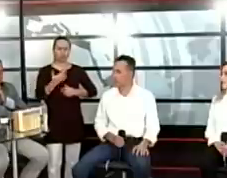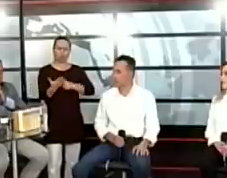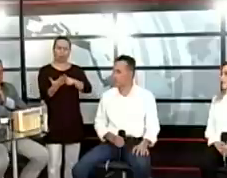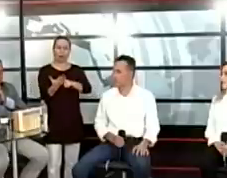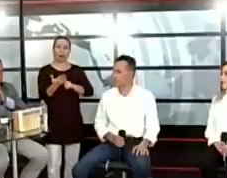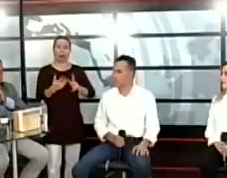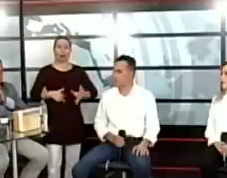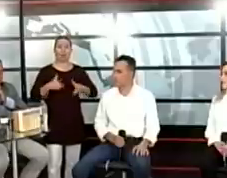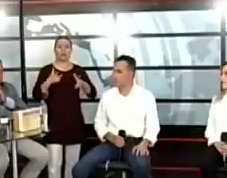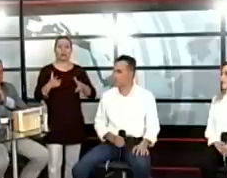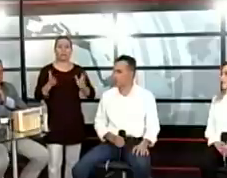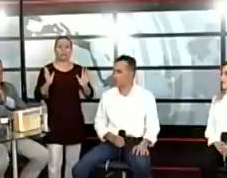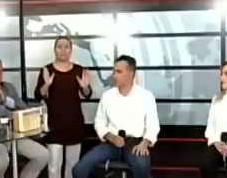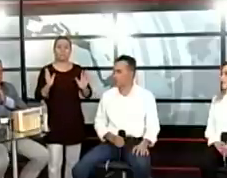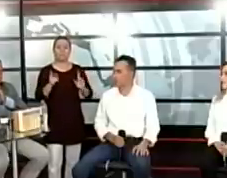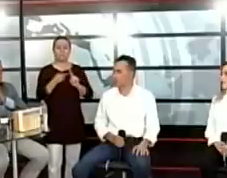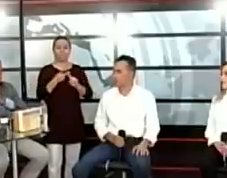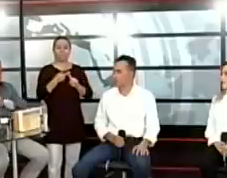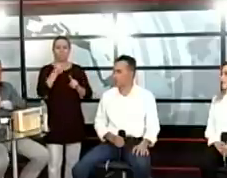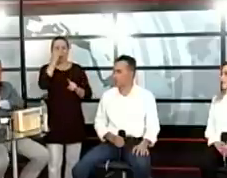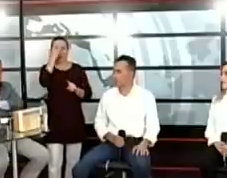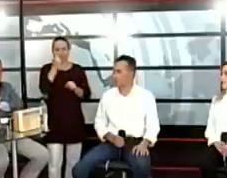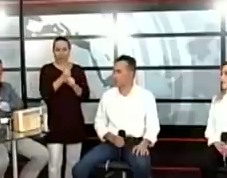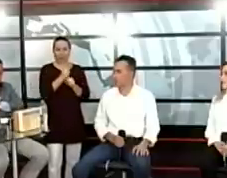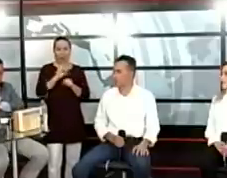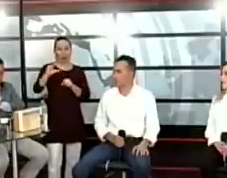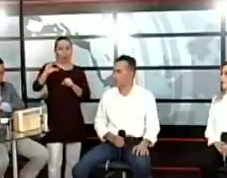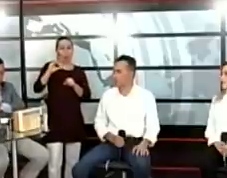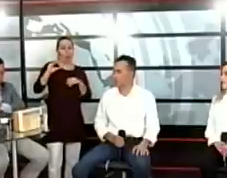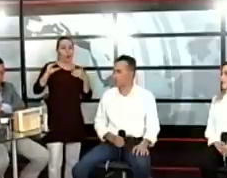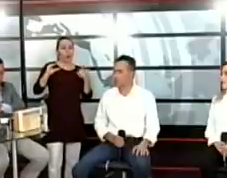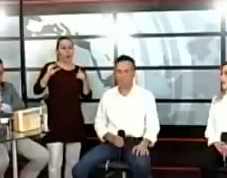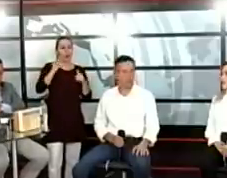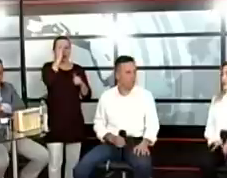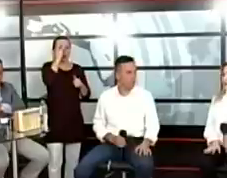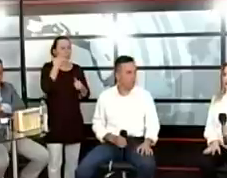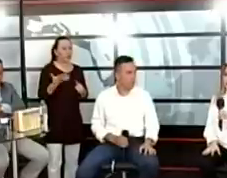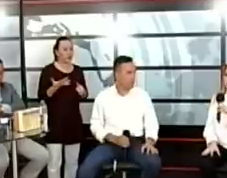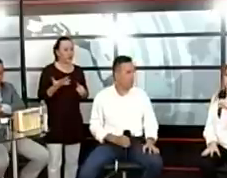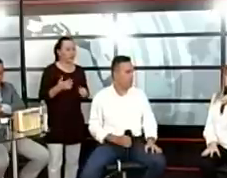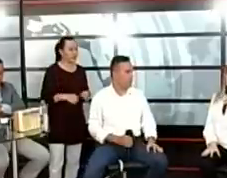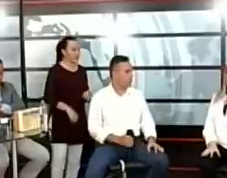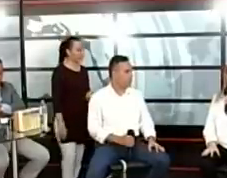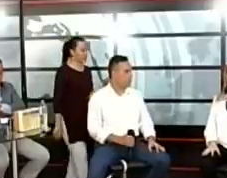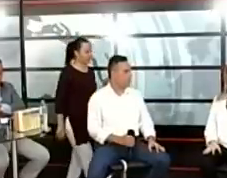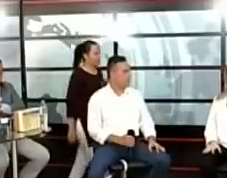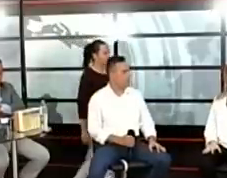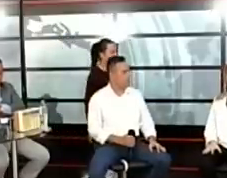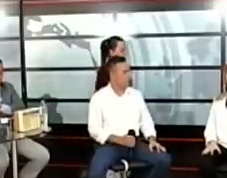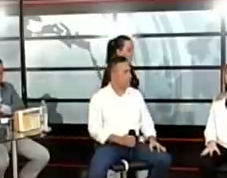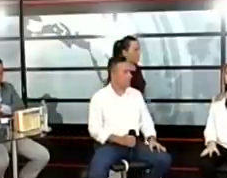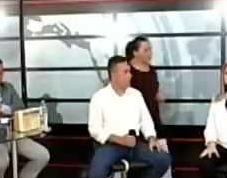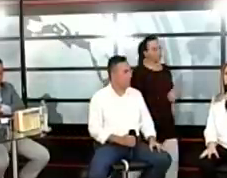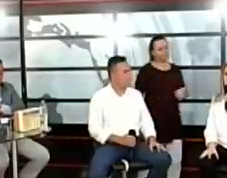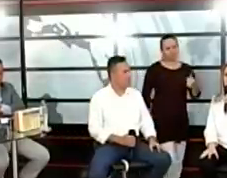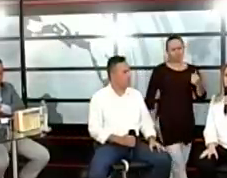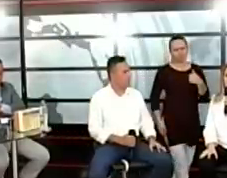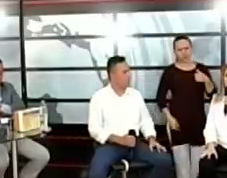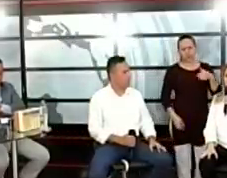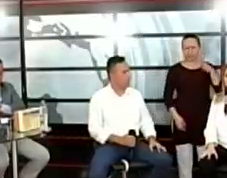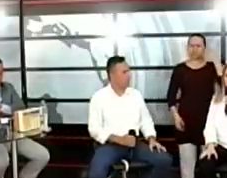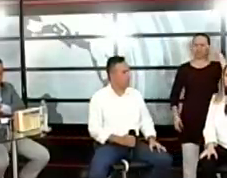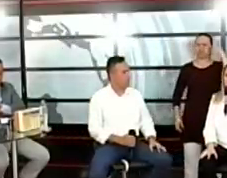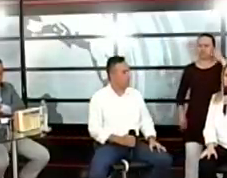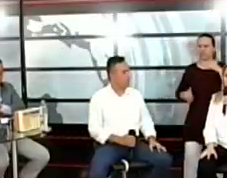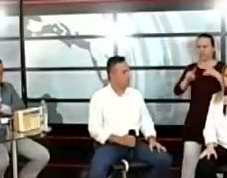vida? ¿Porque es un trabajo bien remunerado? ¿O por qué? Mira, Jimmy, hace 18 años